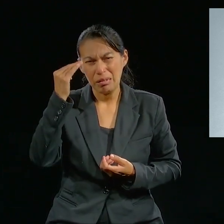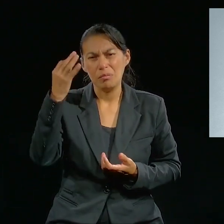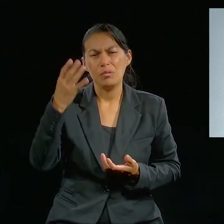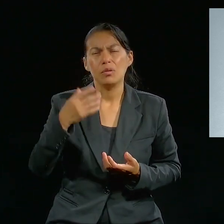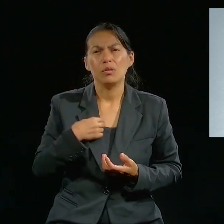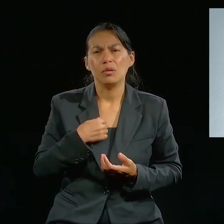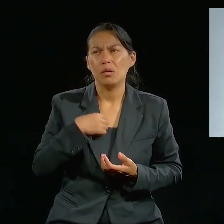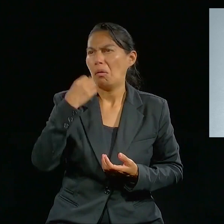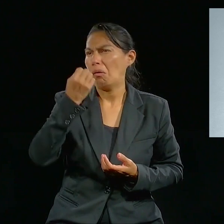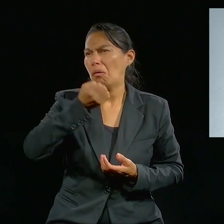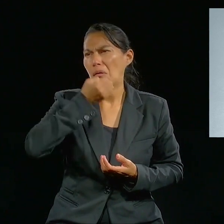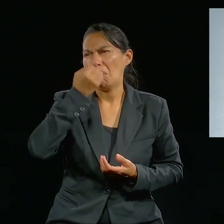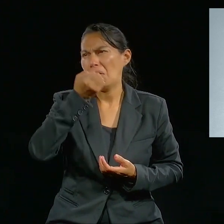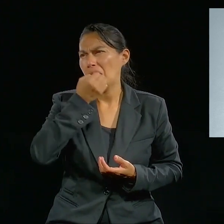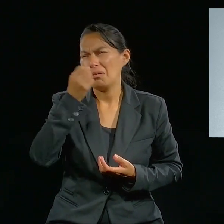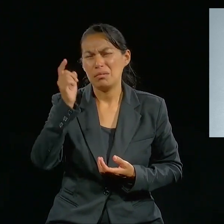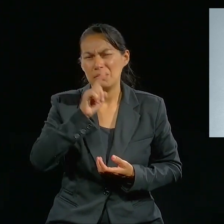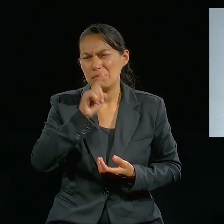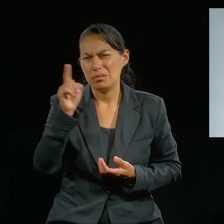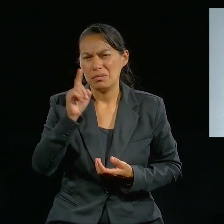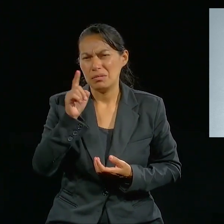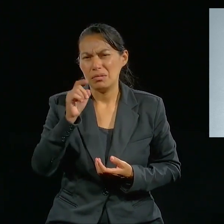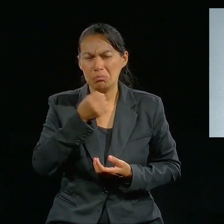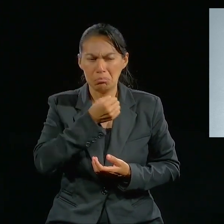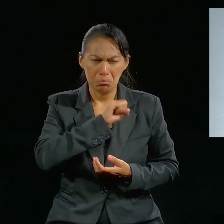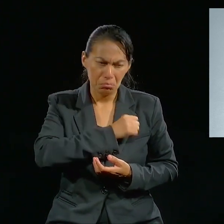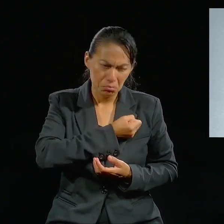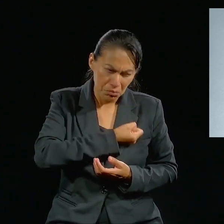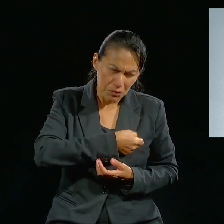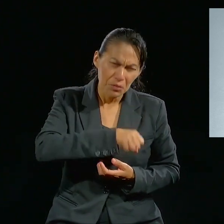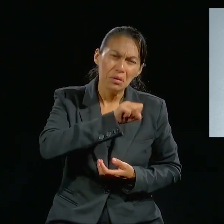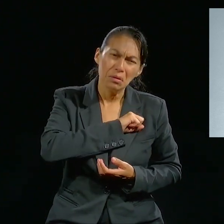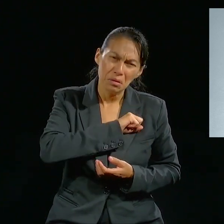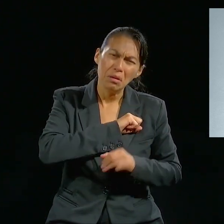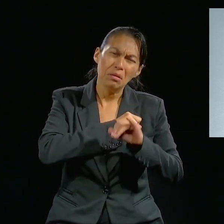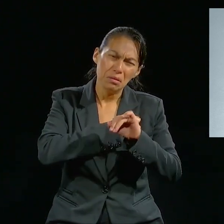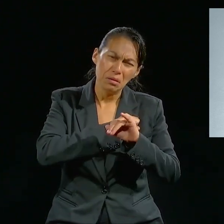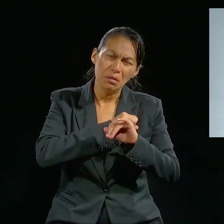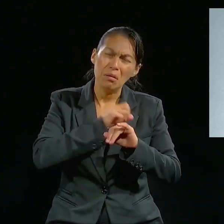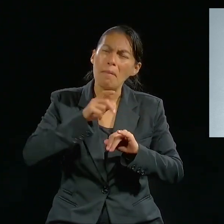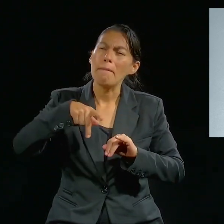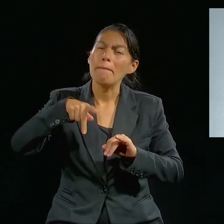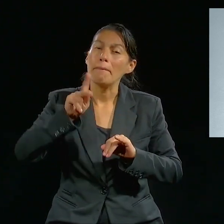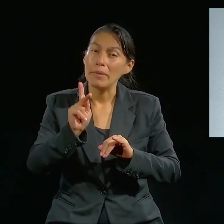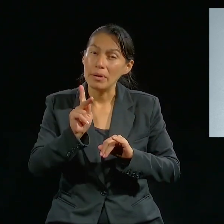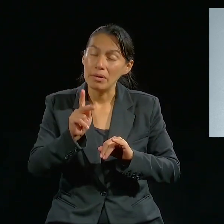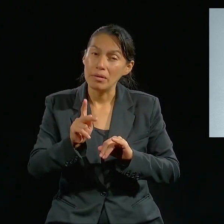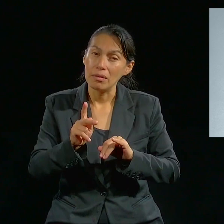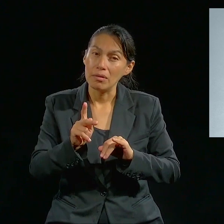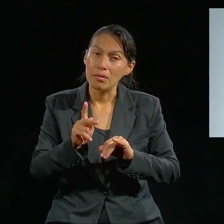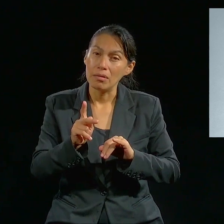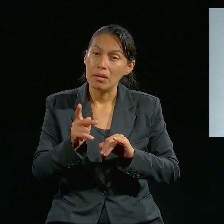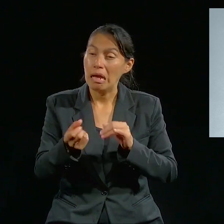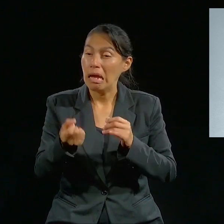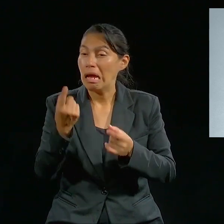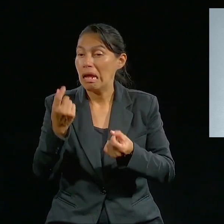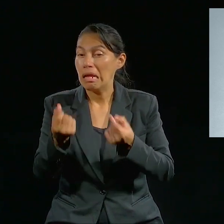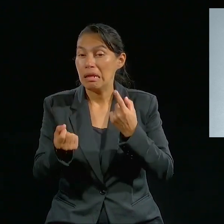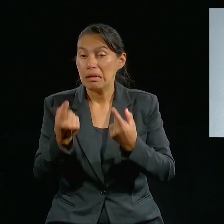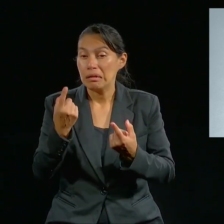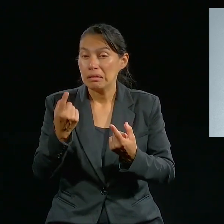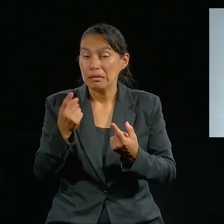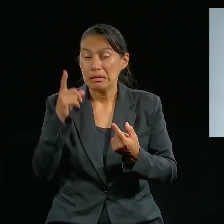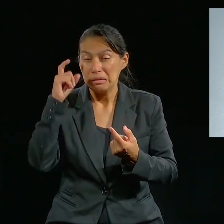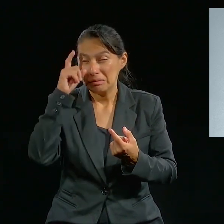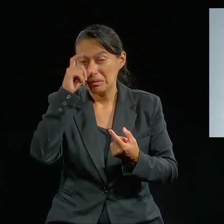orar, claro que deberíamos de orar por sanidad, pero más que eso, la oración debe de ser en una persona que está pasando